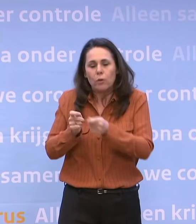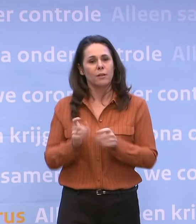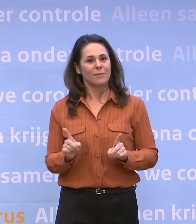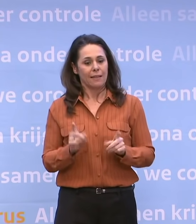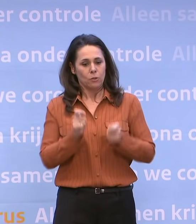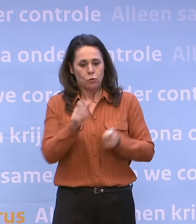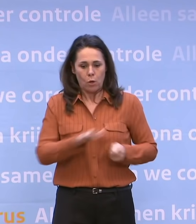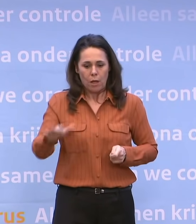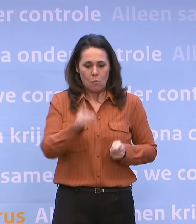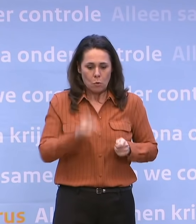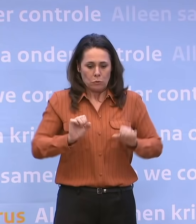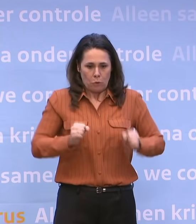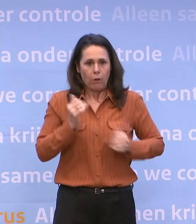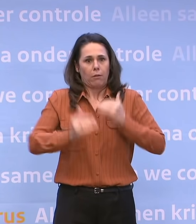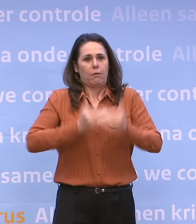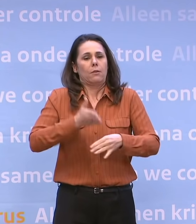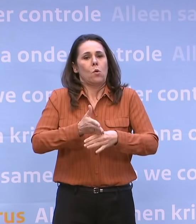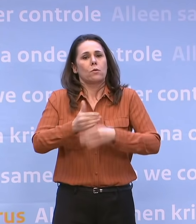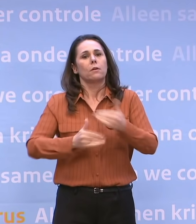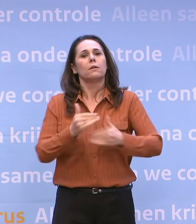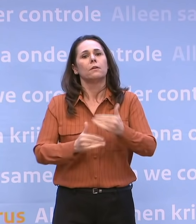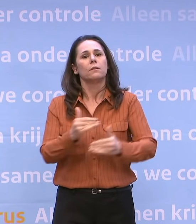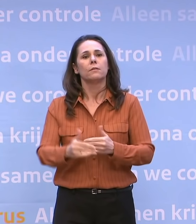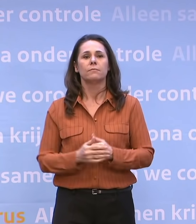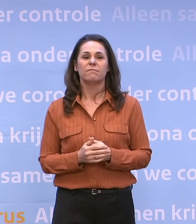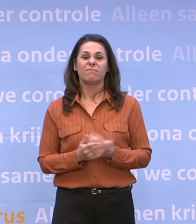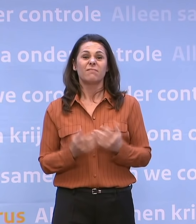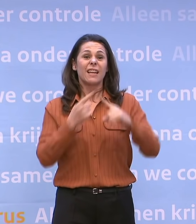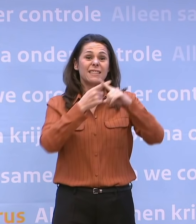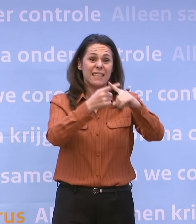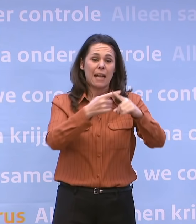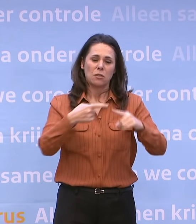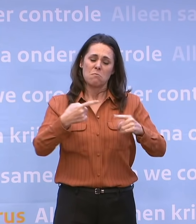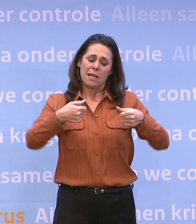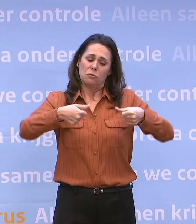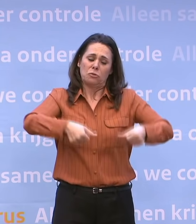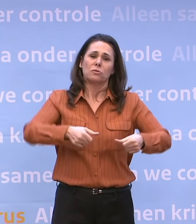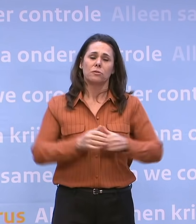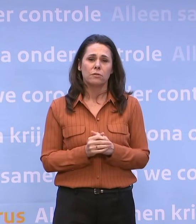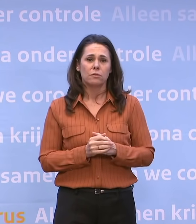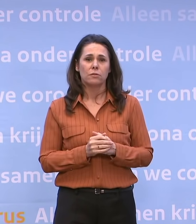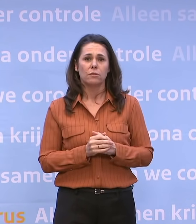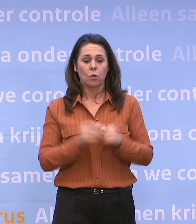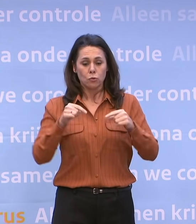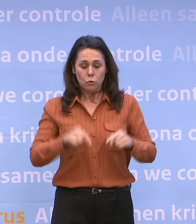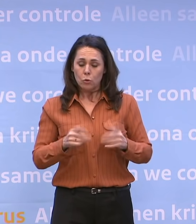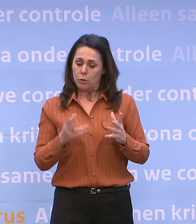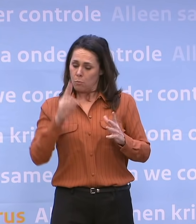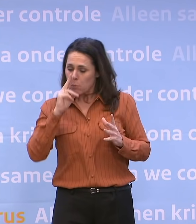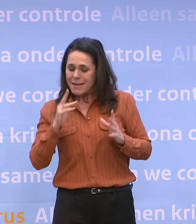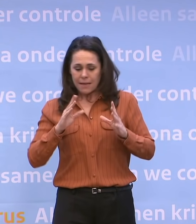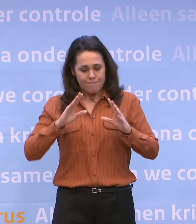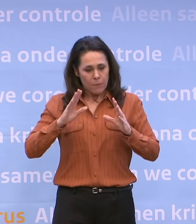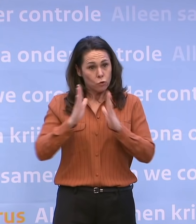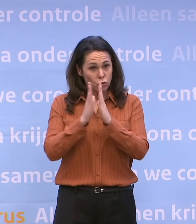het aan blijven kunnen. En we zien dat de druk op de ziekenhuizen toeneemt. Alle inzet is erop gericht dat er